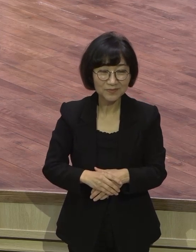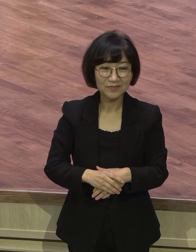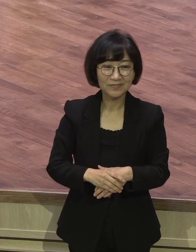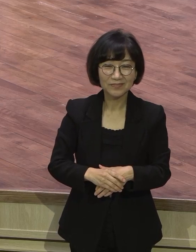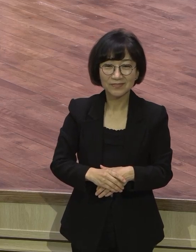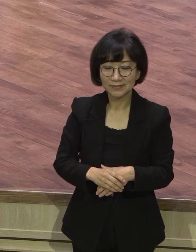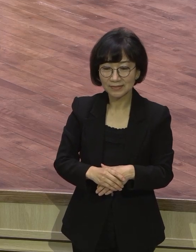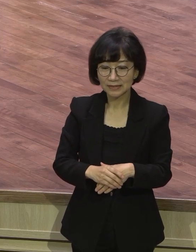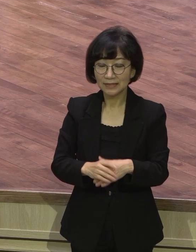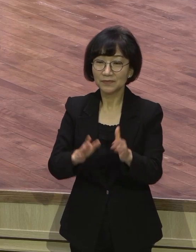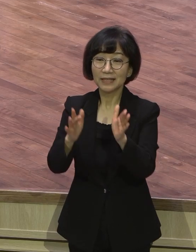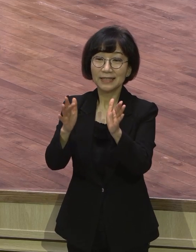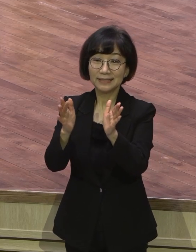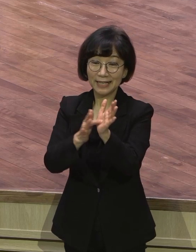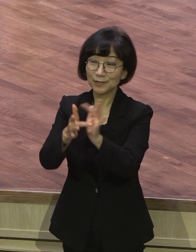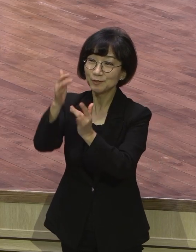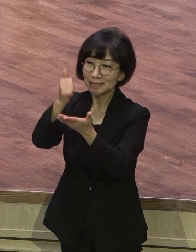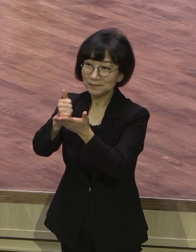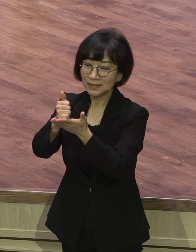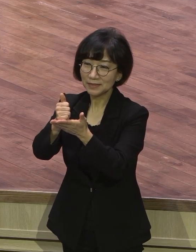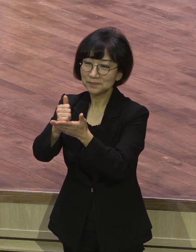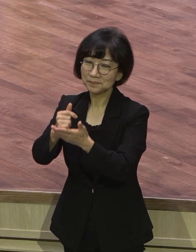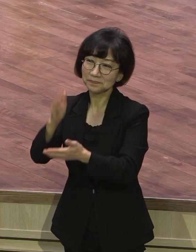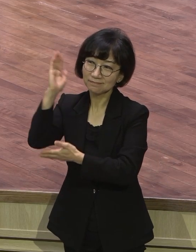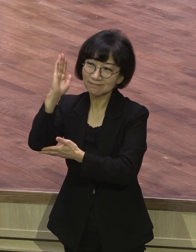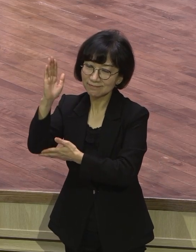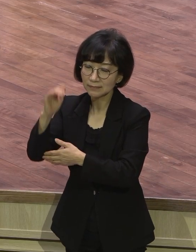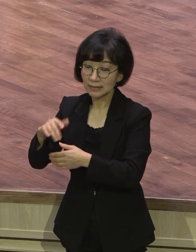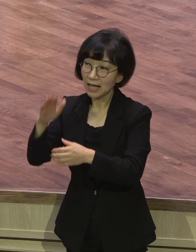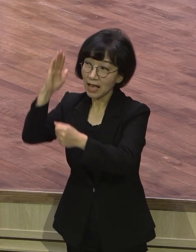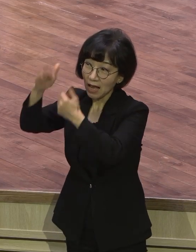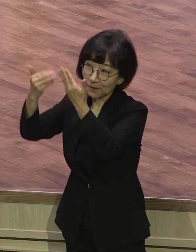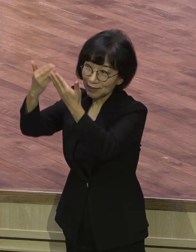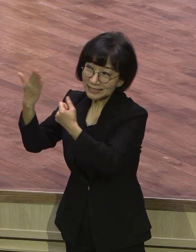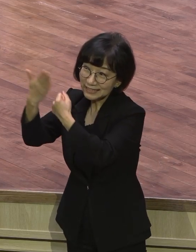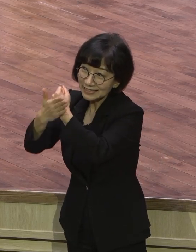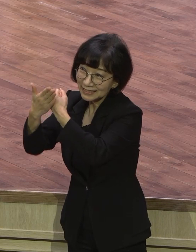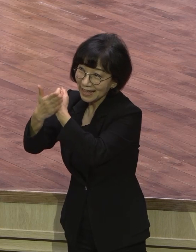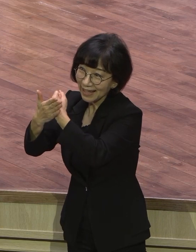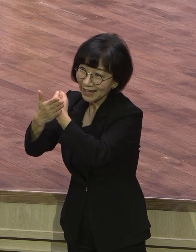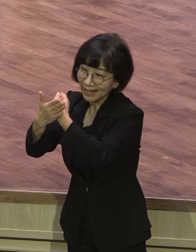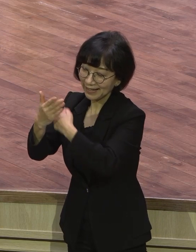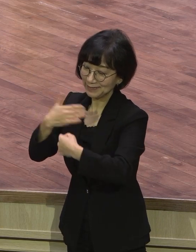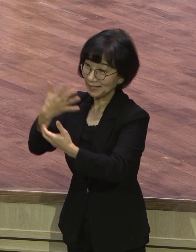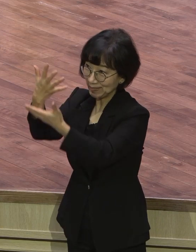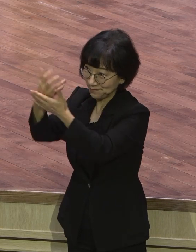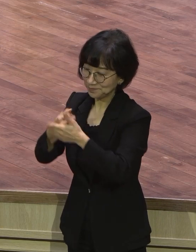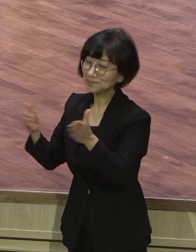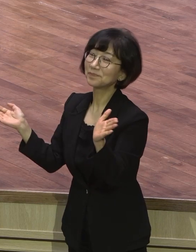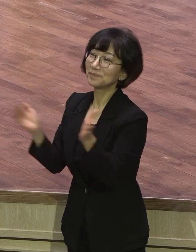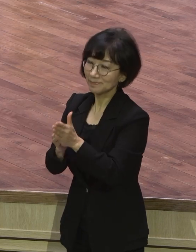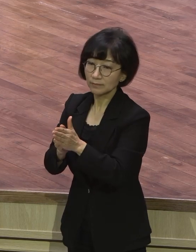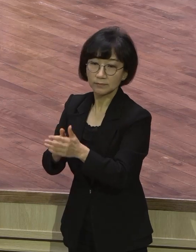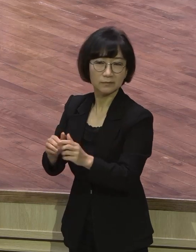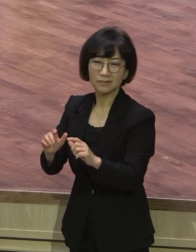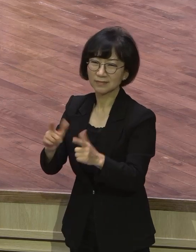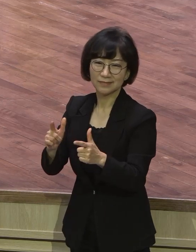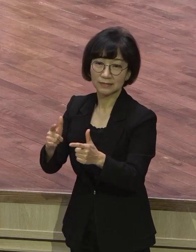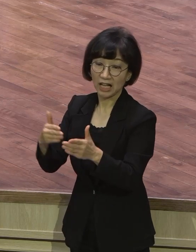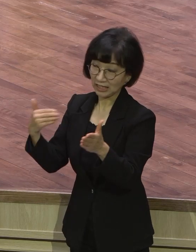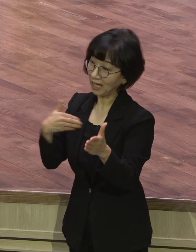예수님은 이런 은혜의 원리를 나만 받고 끝낸 것이 아니라 다른 사람과의 관계 속에서도 확산시켜